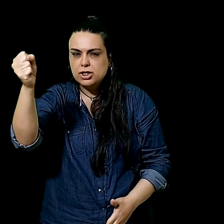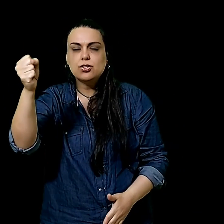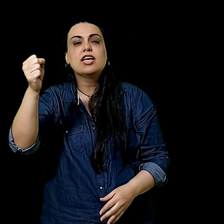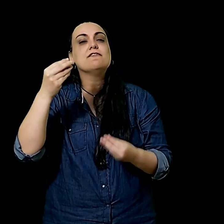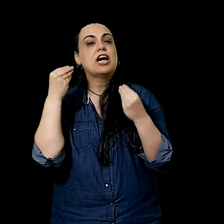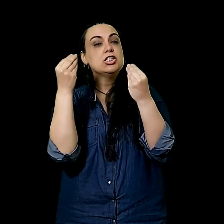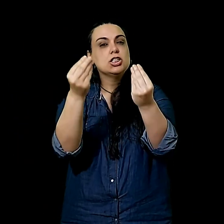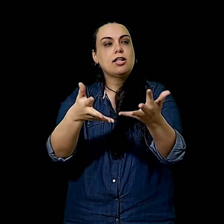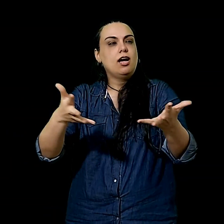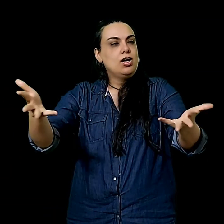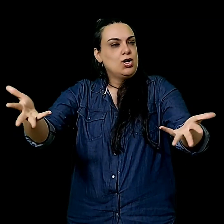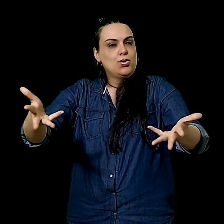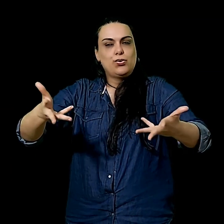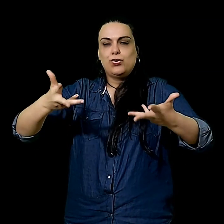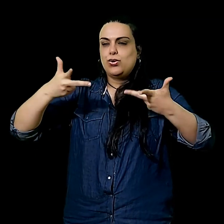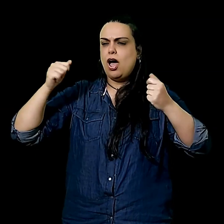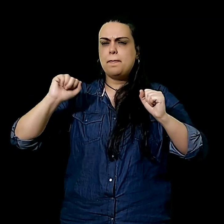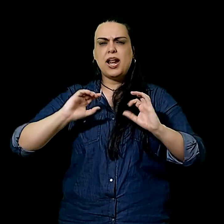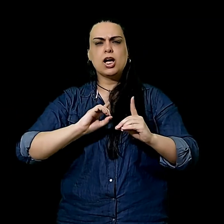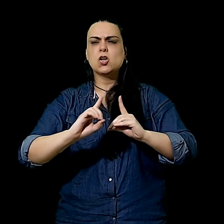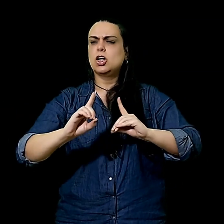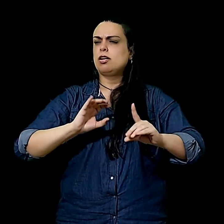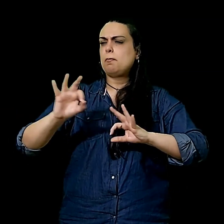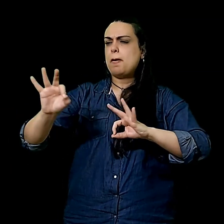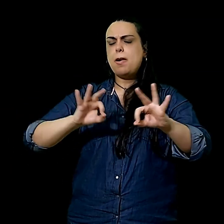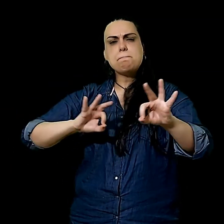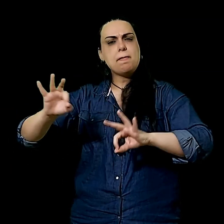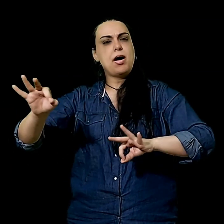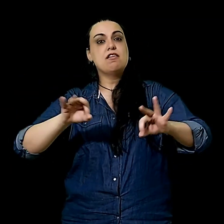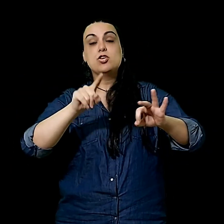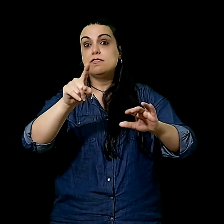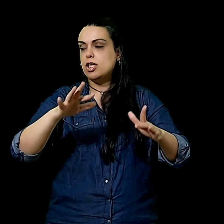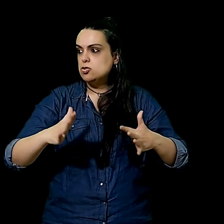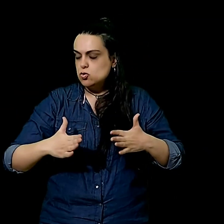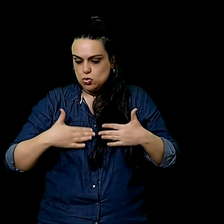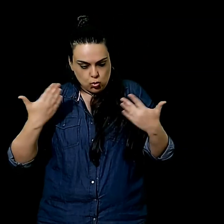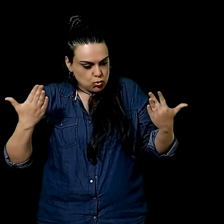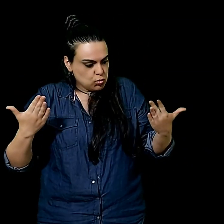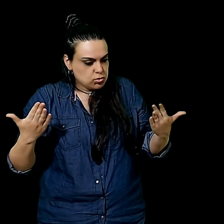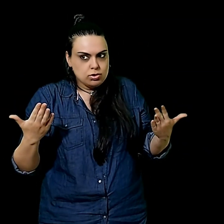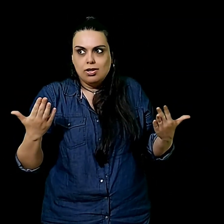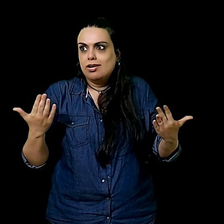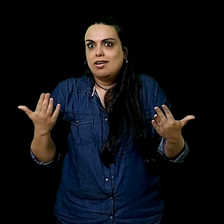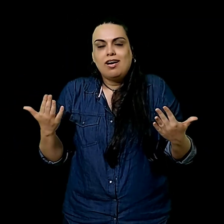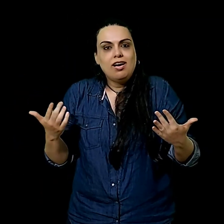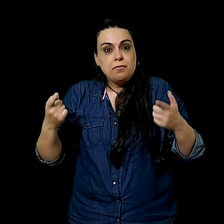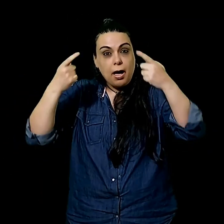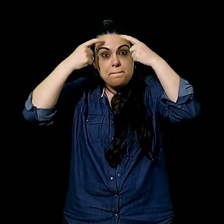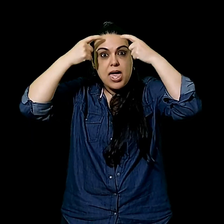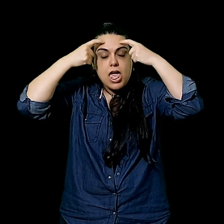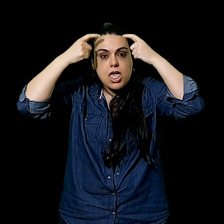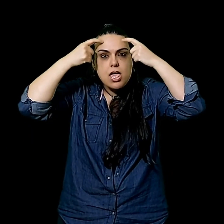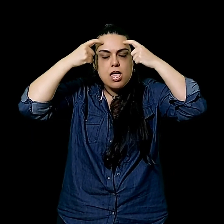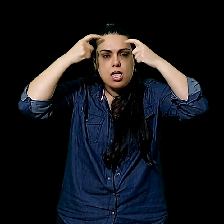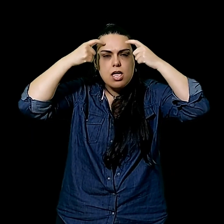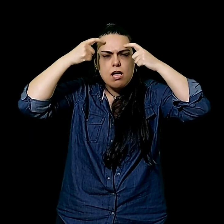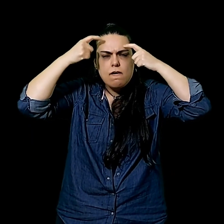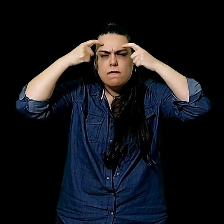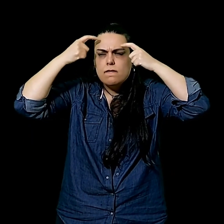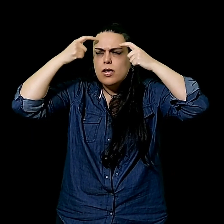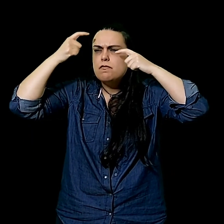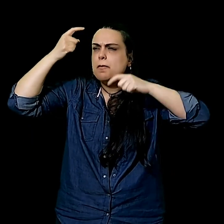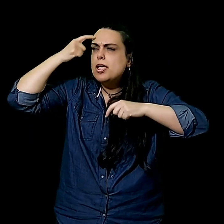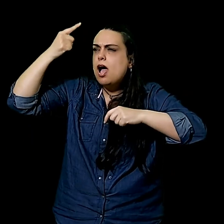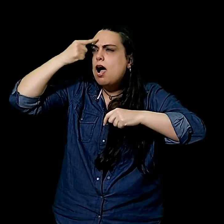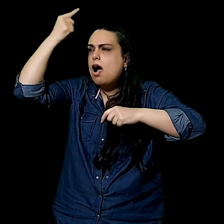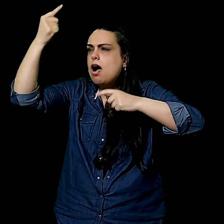dar maestria, sabe, para poder coordenar os projetos. Você vai ficar assustada. Como a sua mente, como a sua cabeça